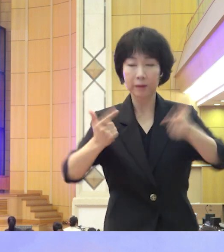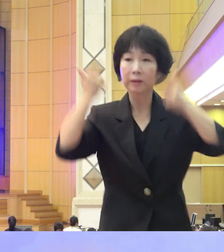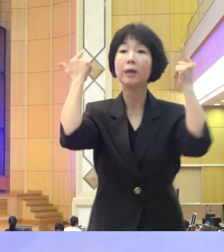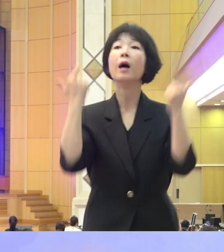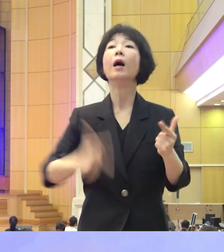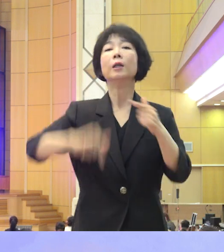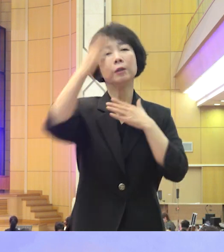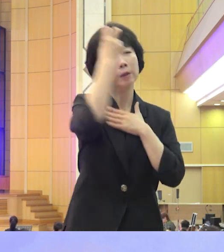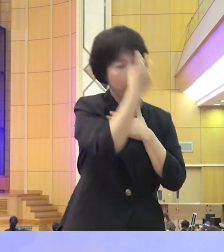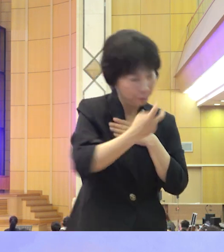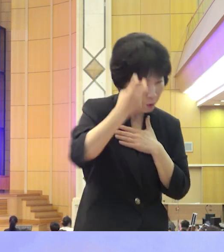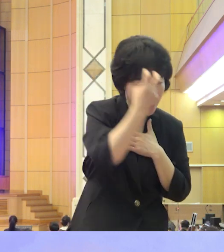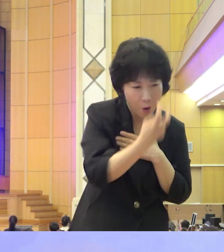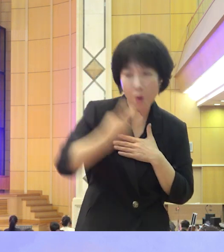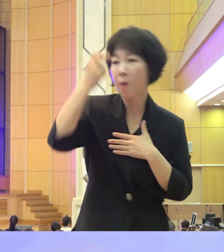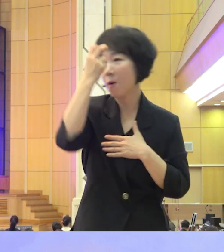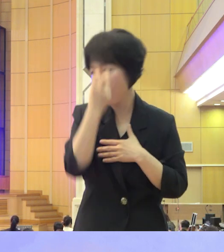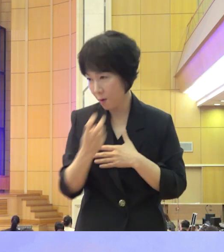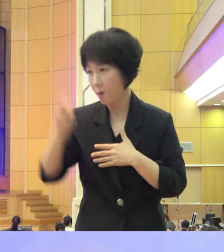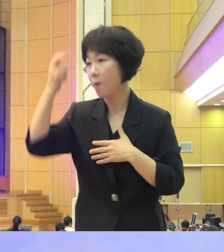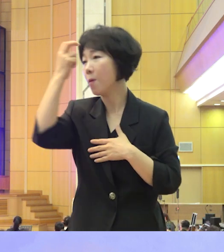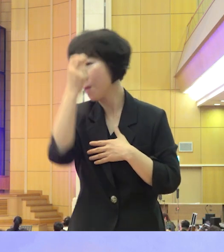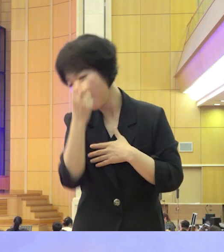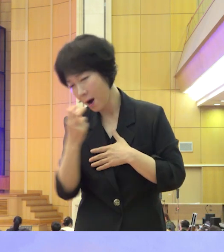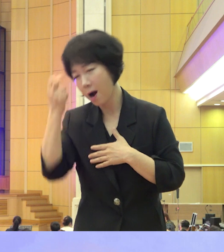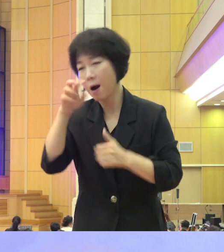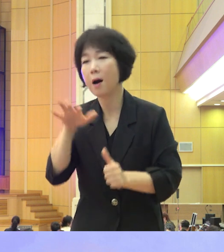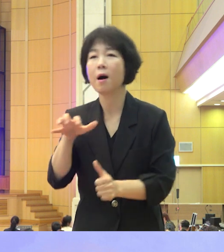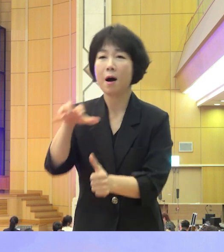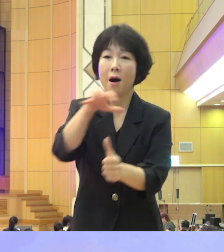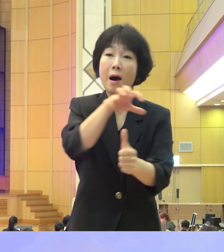가기까지는 늘